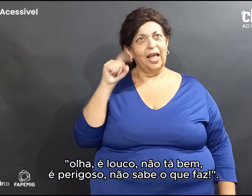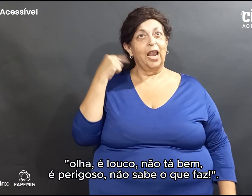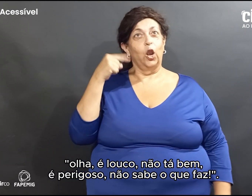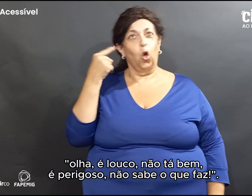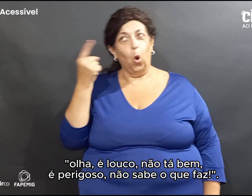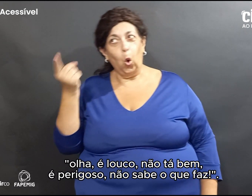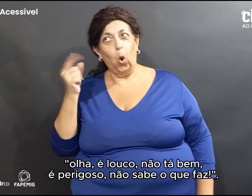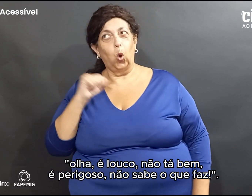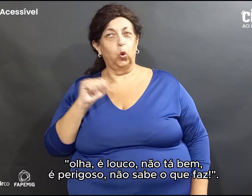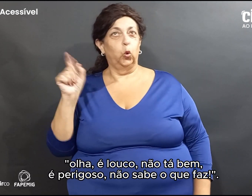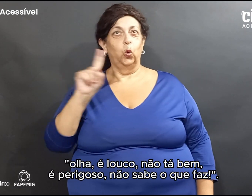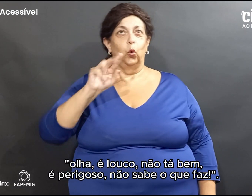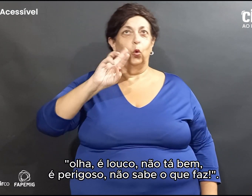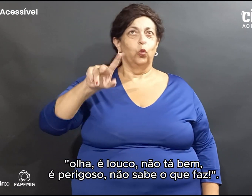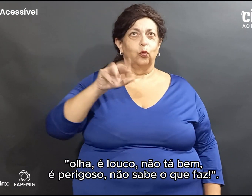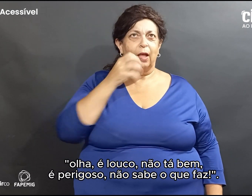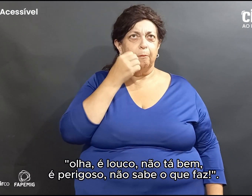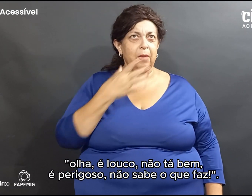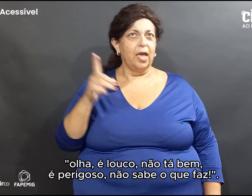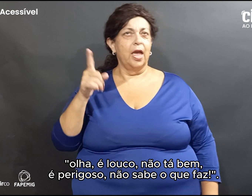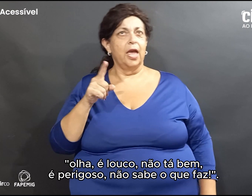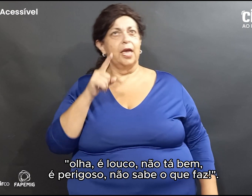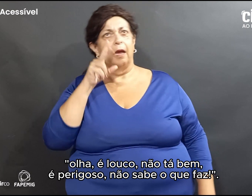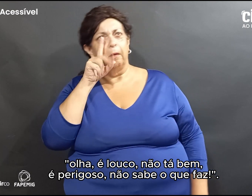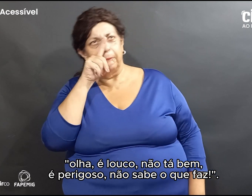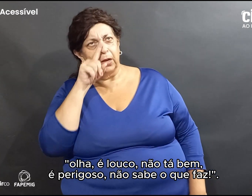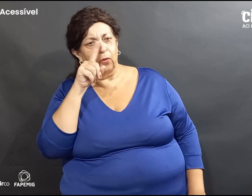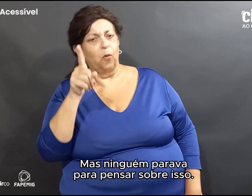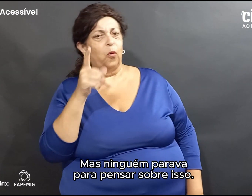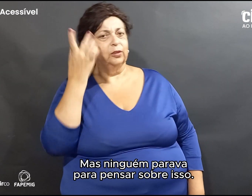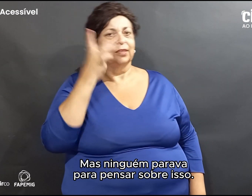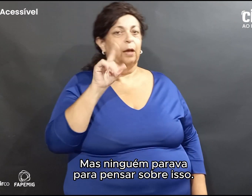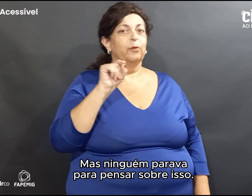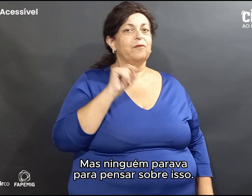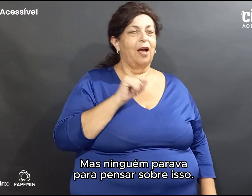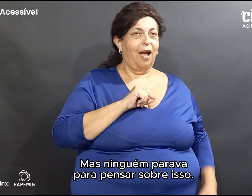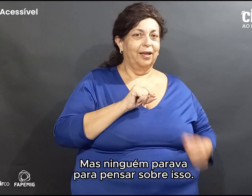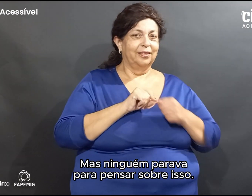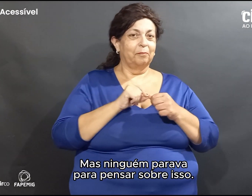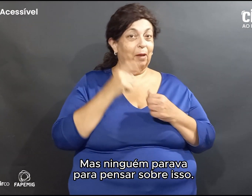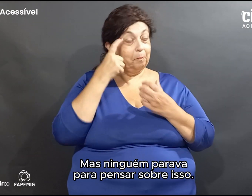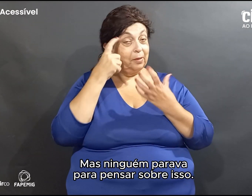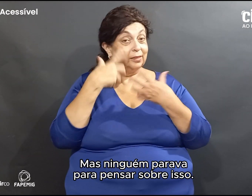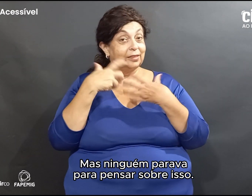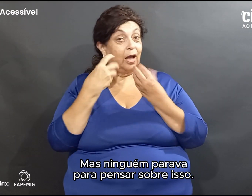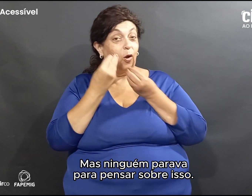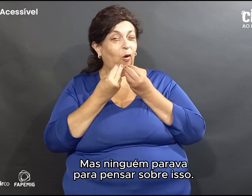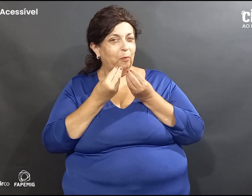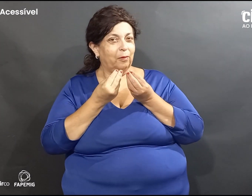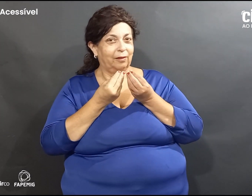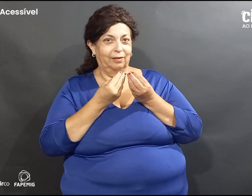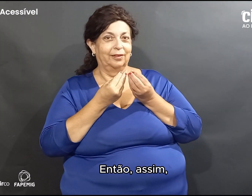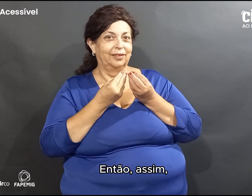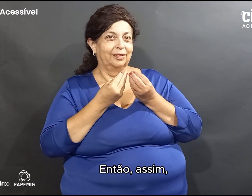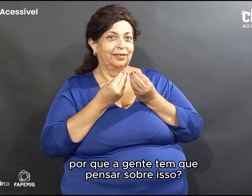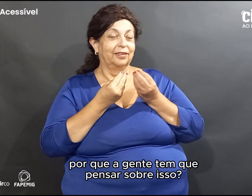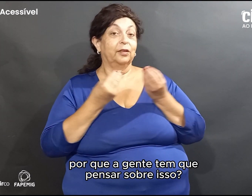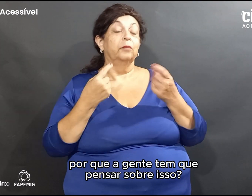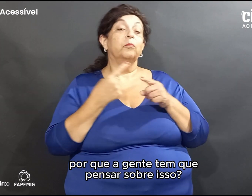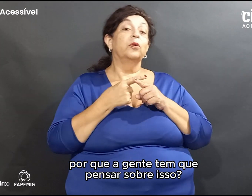não tá bem, é perigoso, não sabe o que faz. Mas ninguém parava pra pensar sobre isso, né? Então, assim, por que a gente tem que